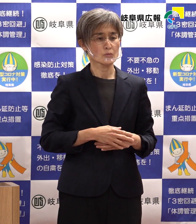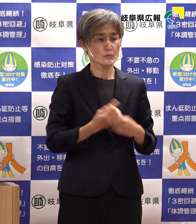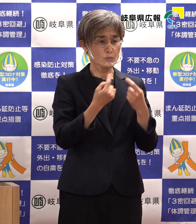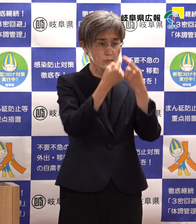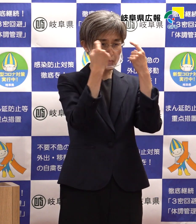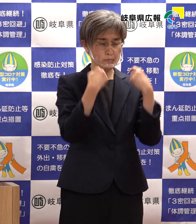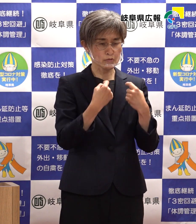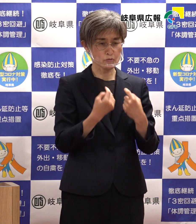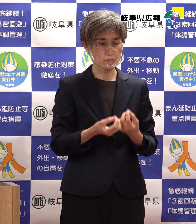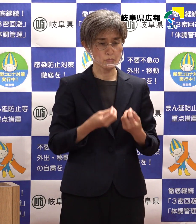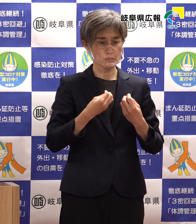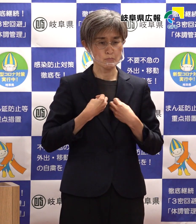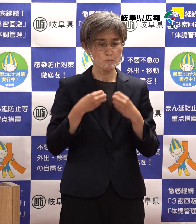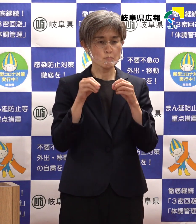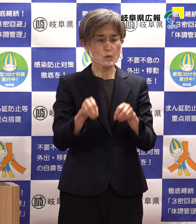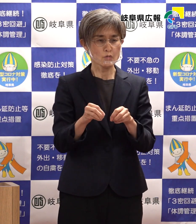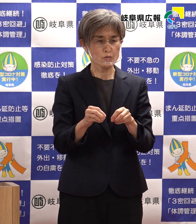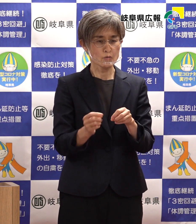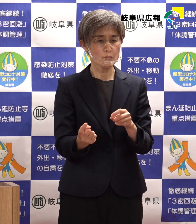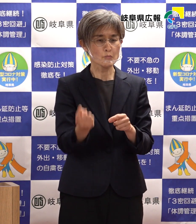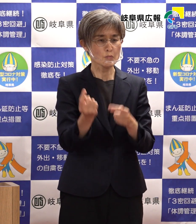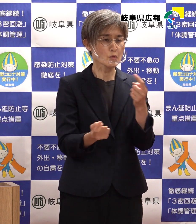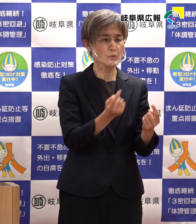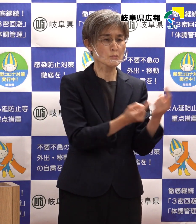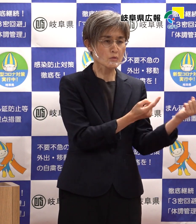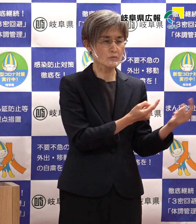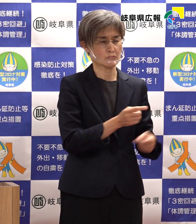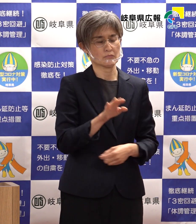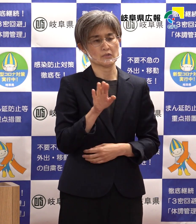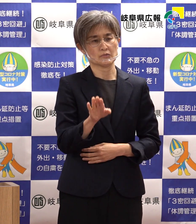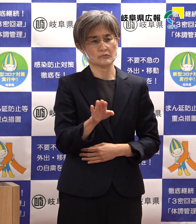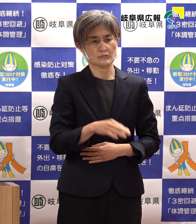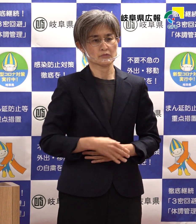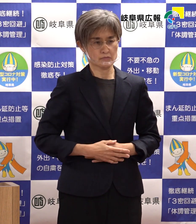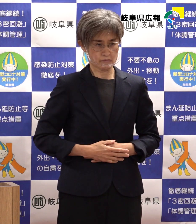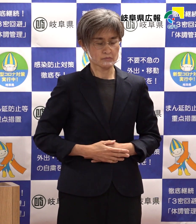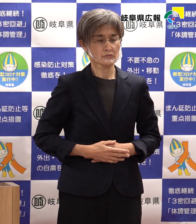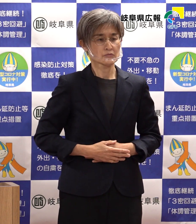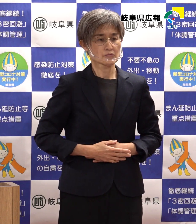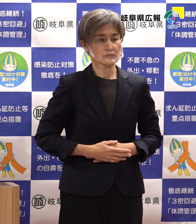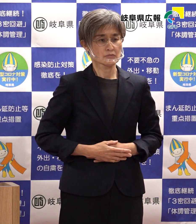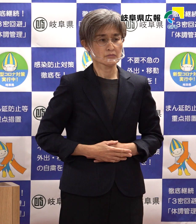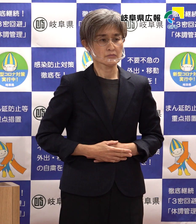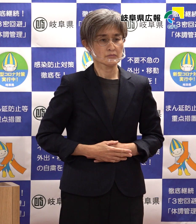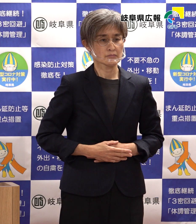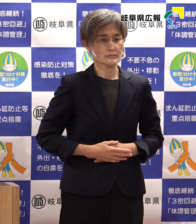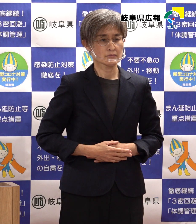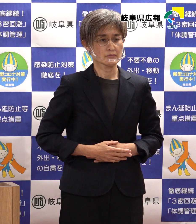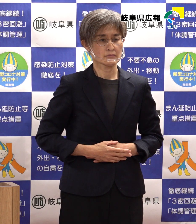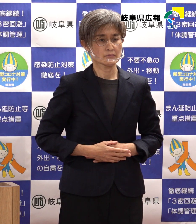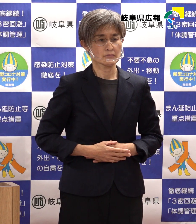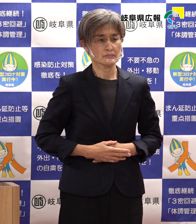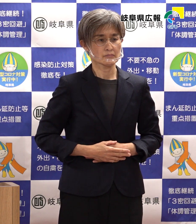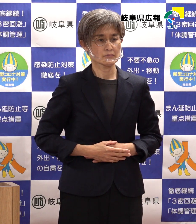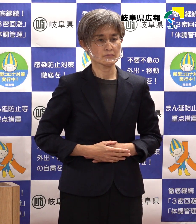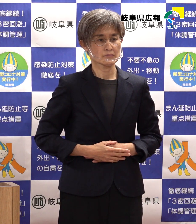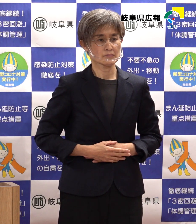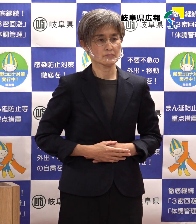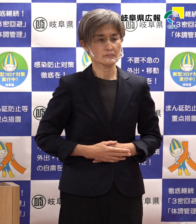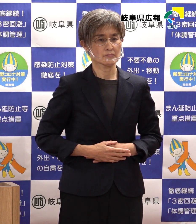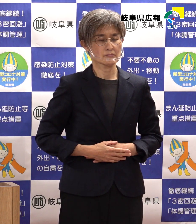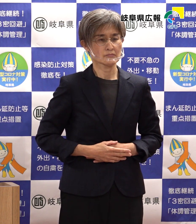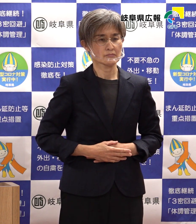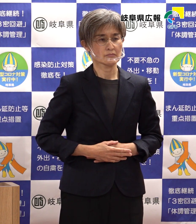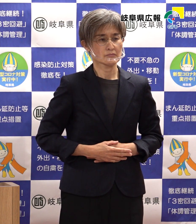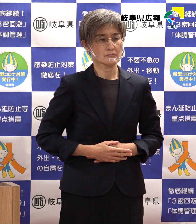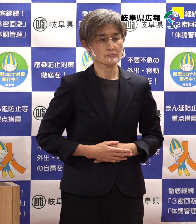にバラバラとこうさみだれ式に感染者が出てくるという例もかなり出てきておりまして、こうなってきます